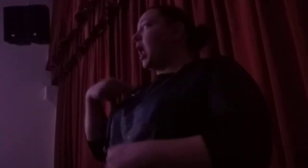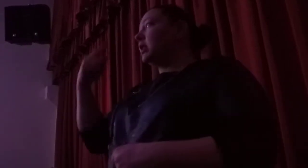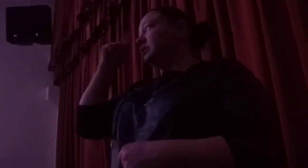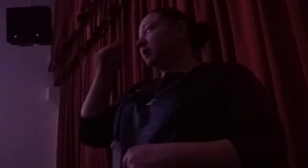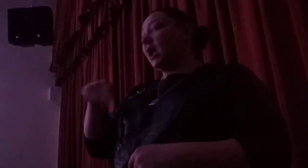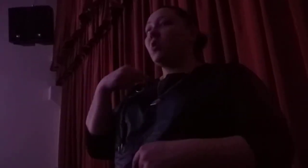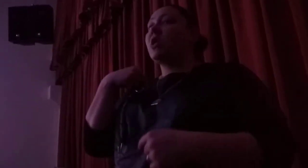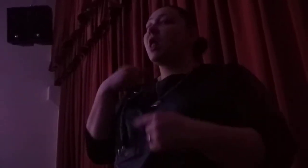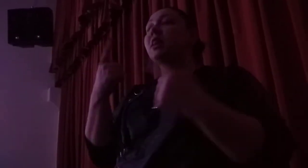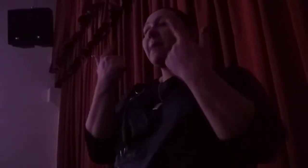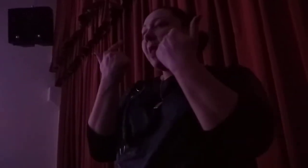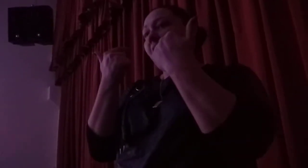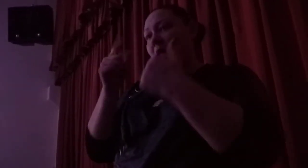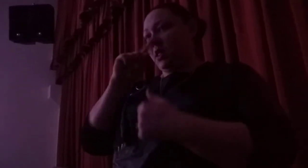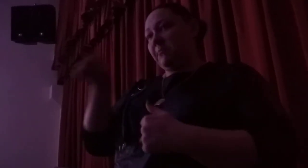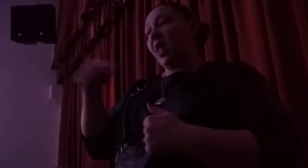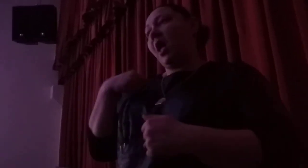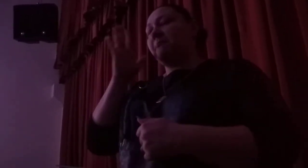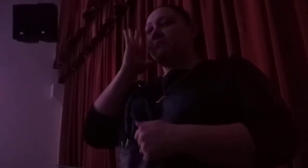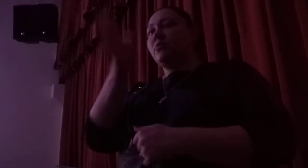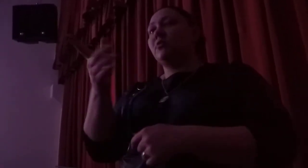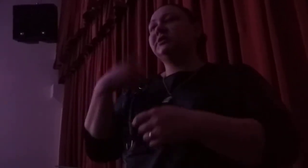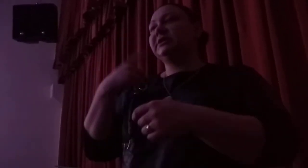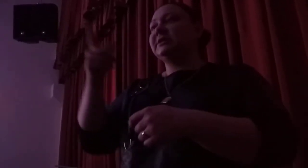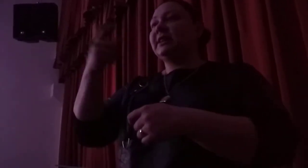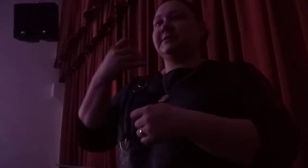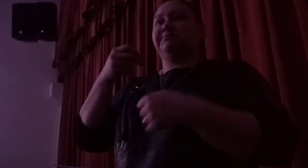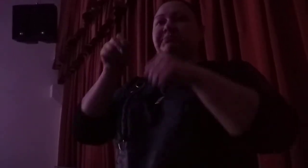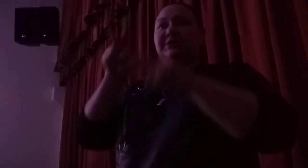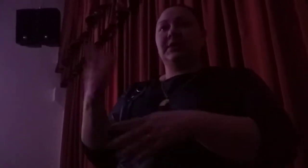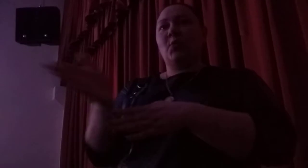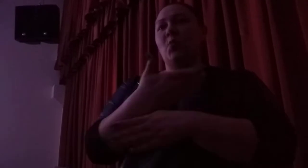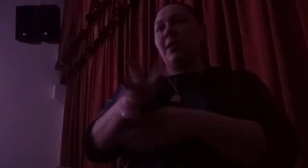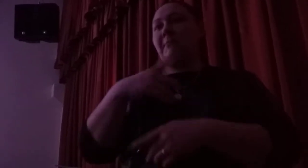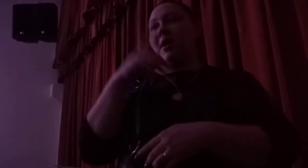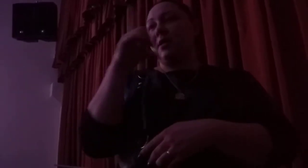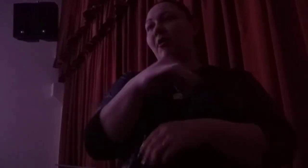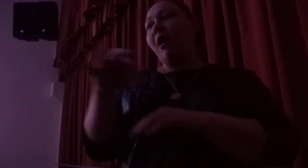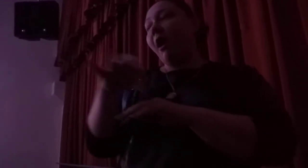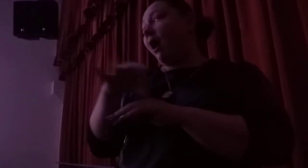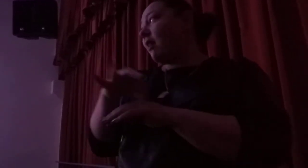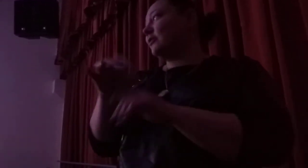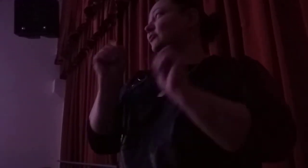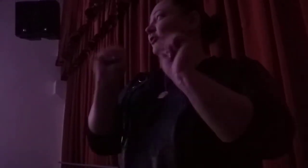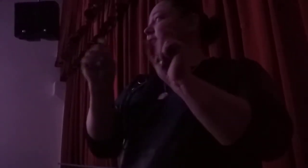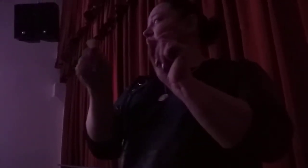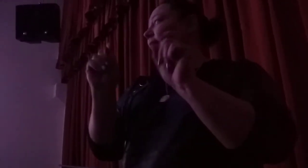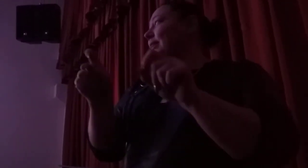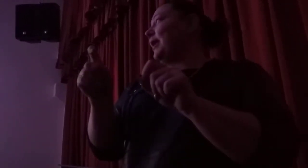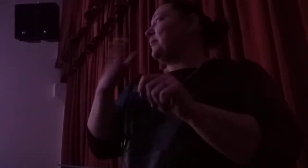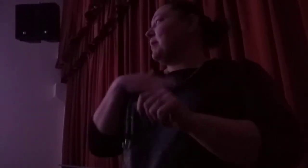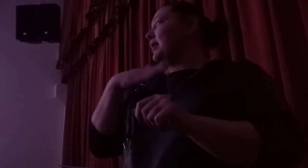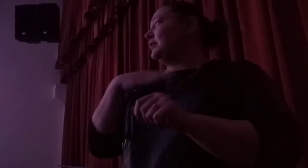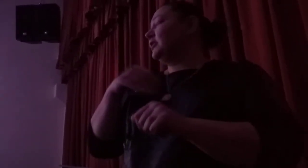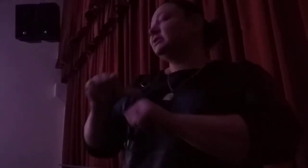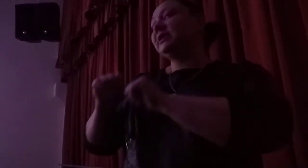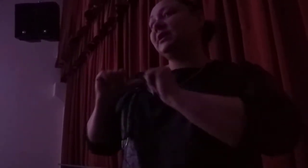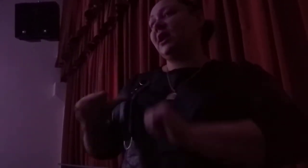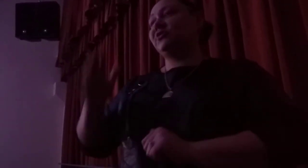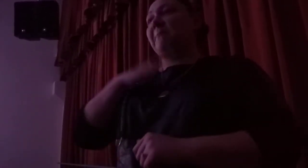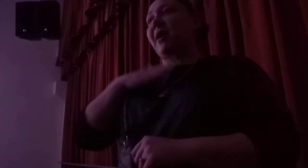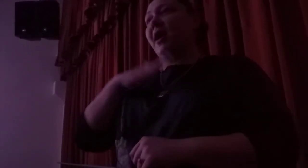я не зарыдаю, а пойду гулять на зло. Колечко мое золото литое,